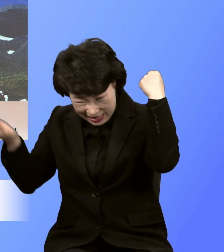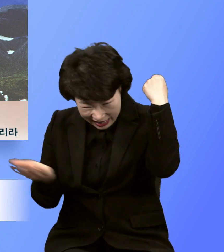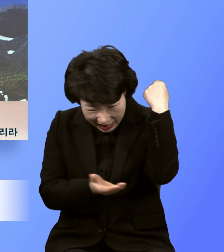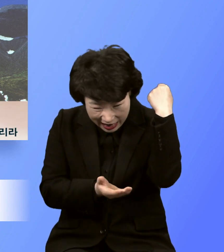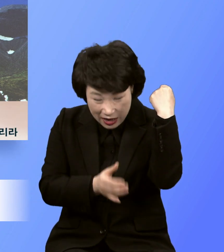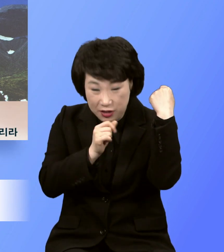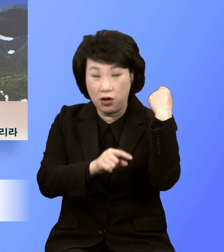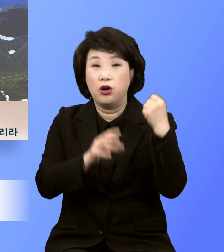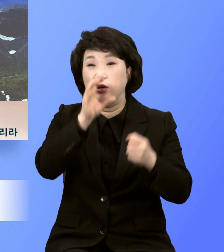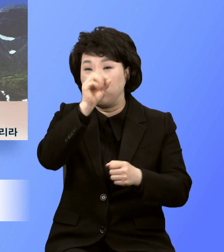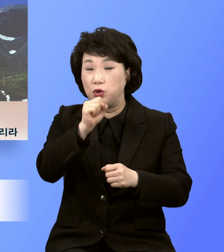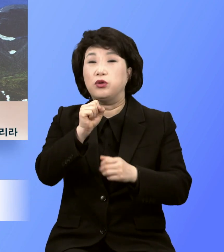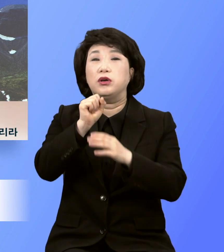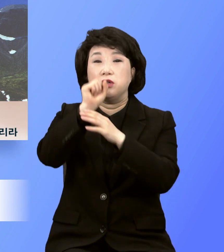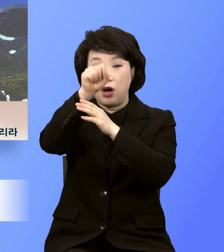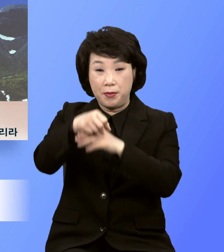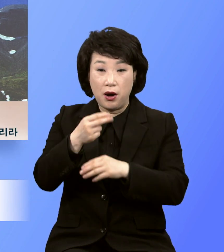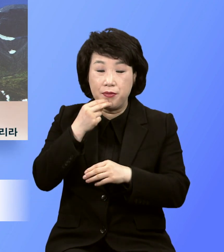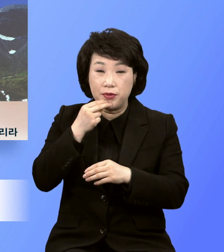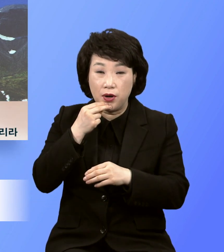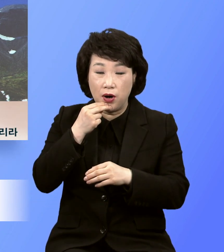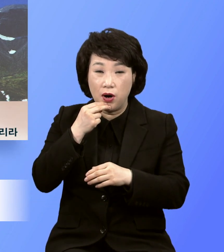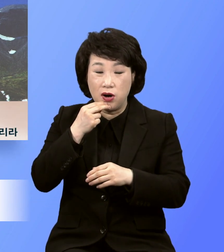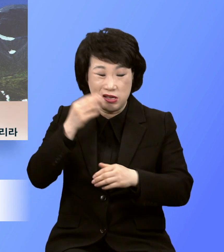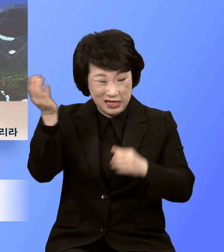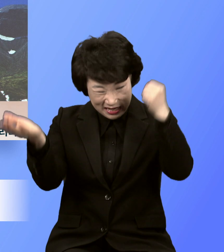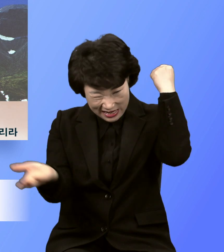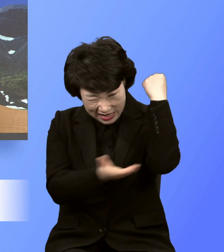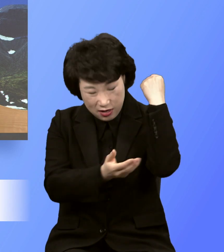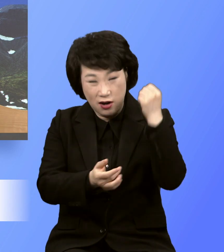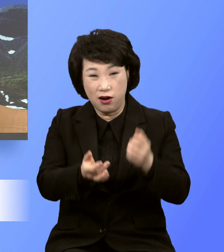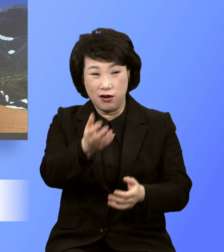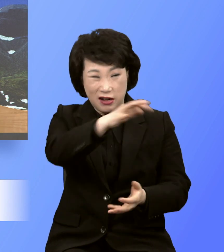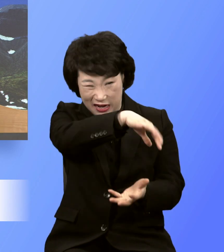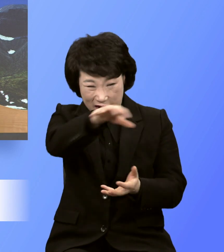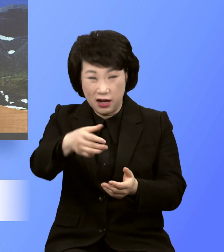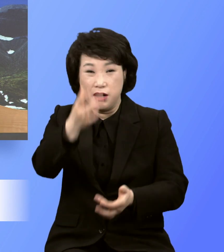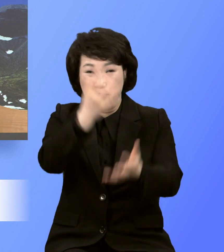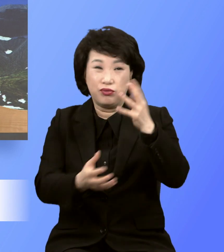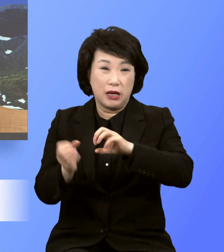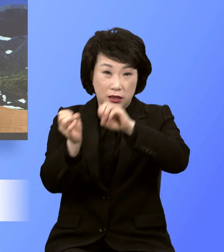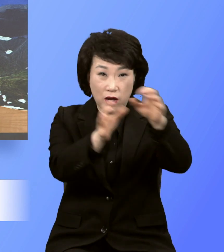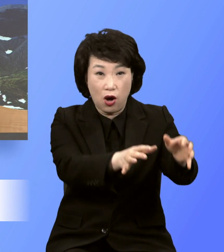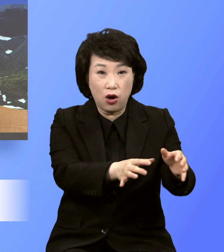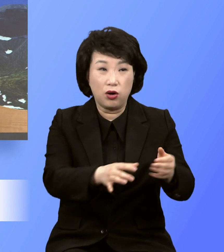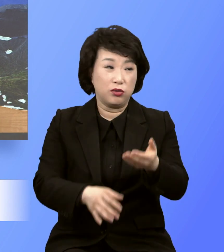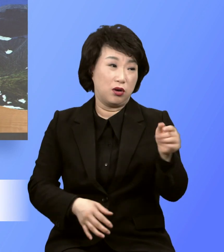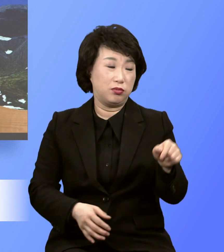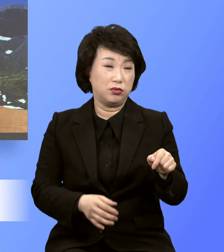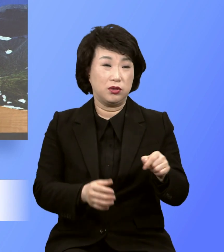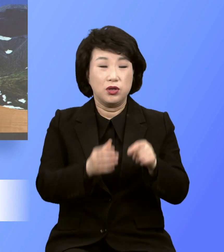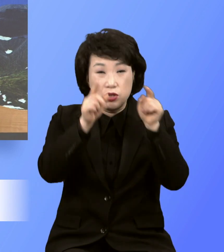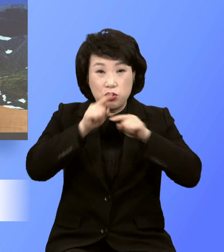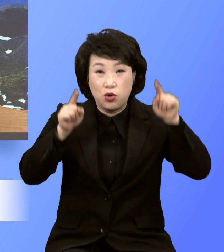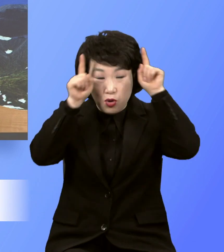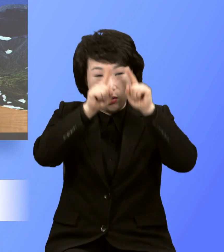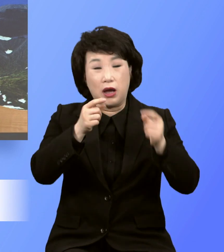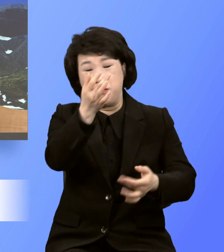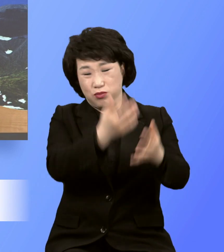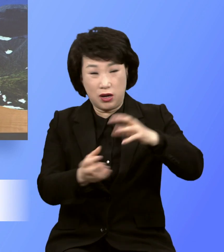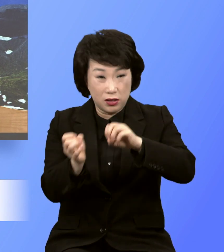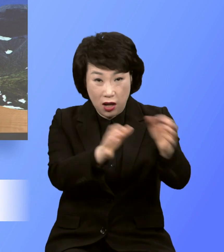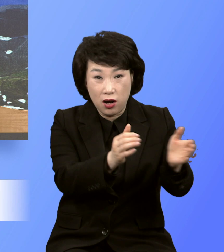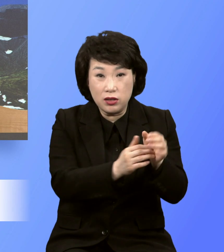아니한 나무마다 찍어 불에 던지우리라. 찍어서 지옥불에 들어가 버리면 다시는